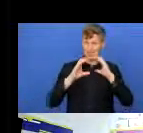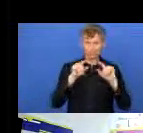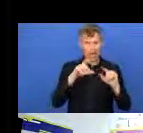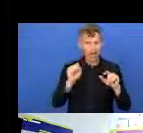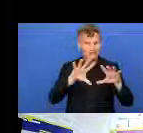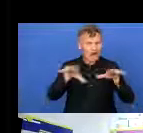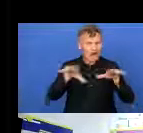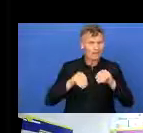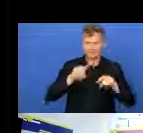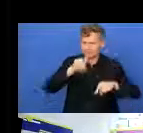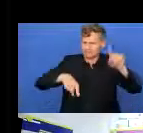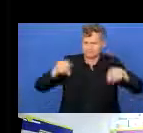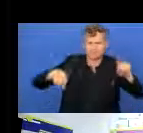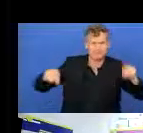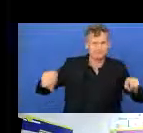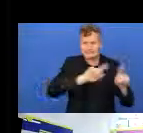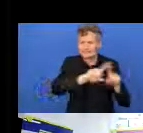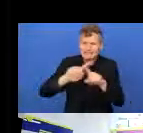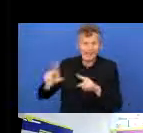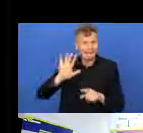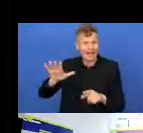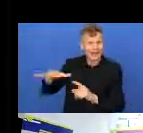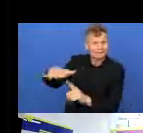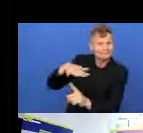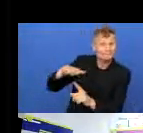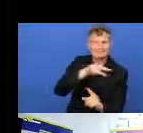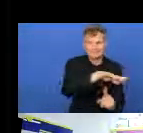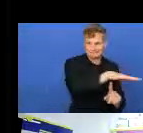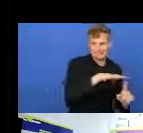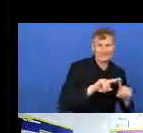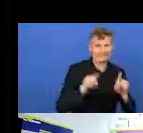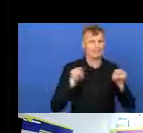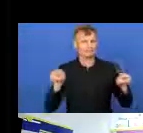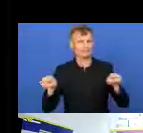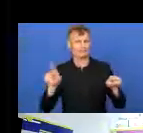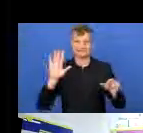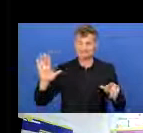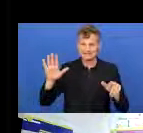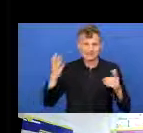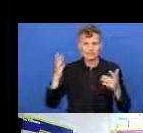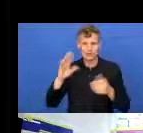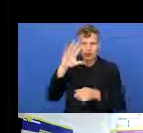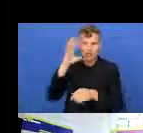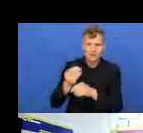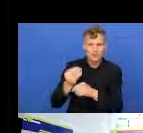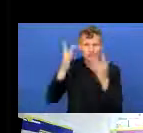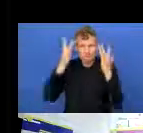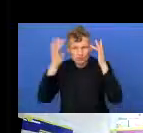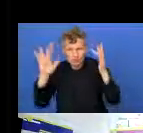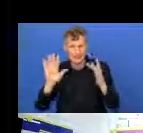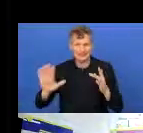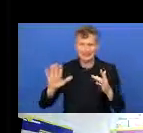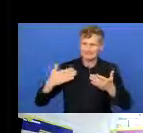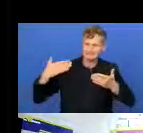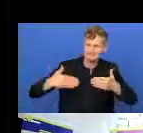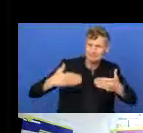ses ressources, ses routines et sa culture. Il est impératif d'évaluer l'inclusion et sa qualité dans